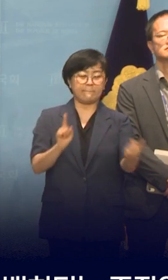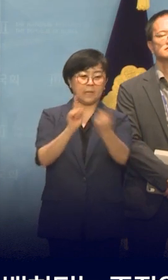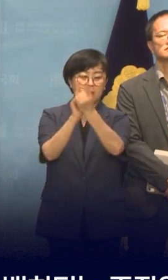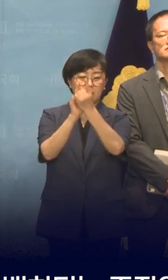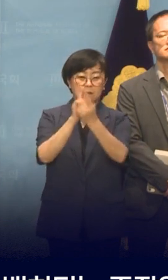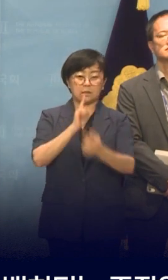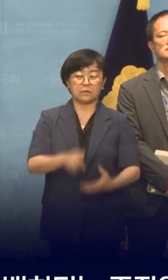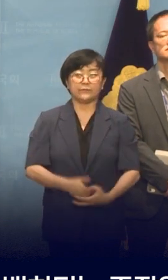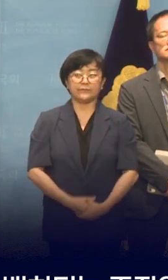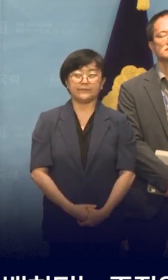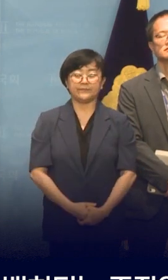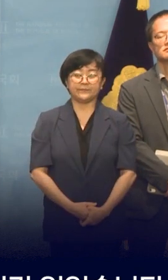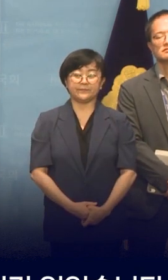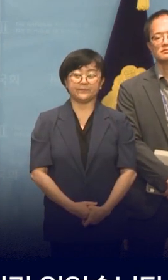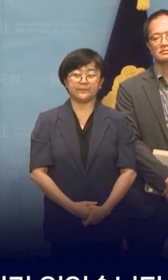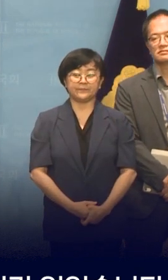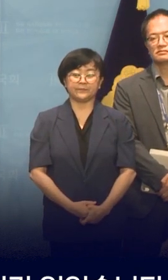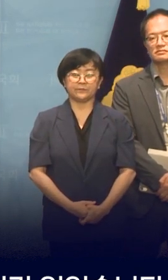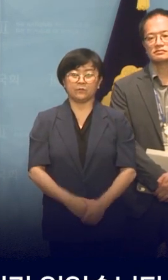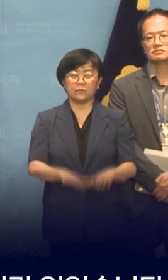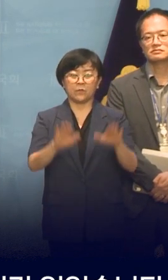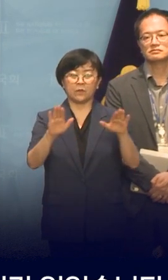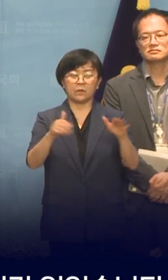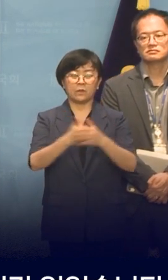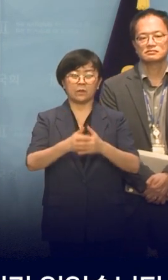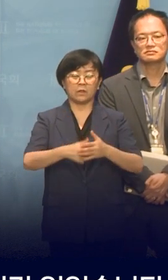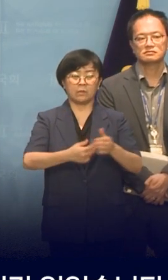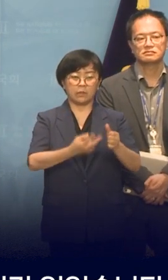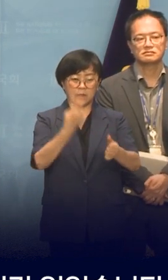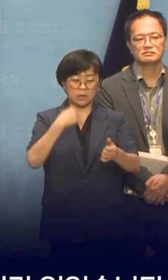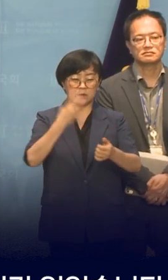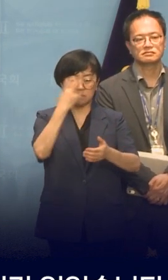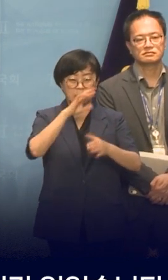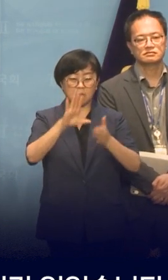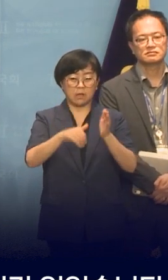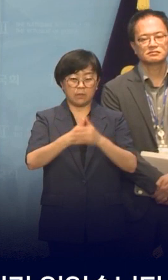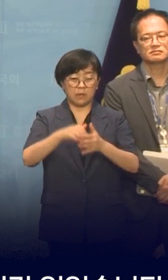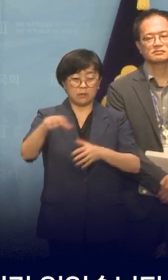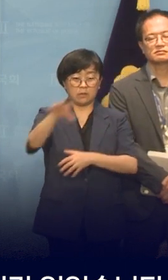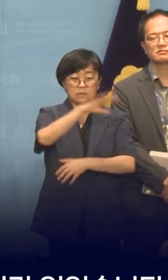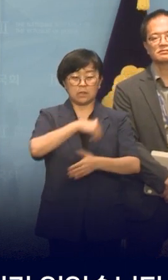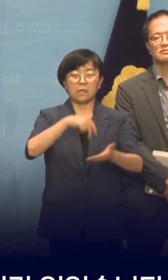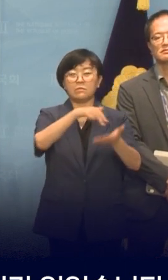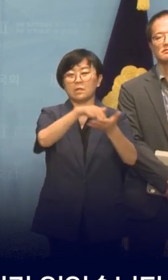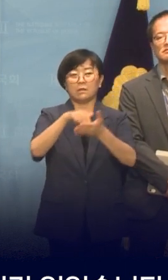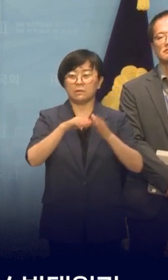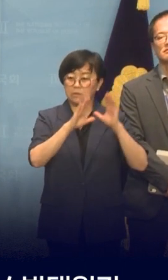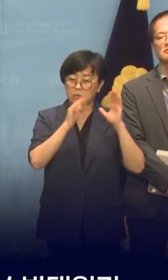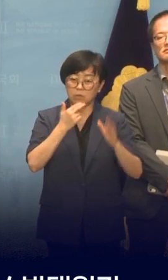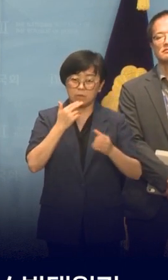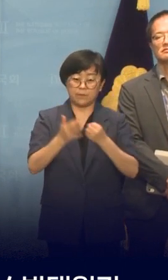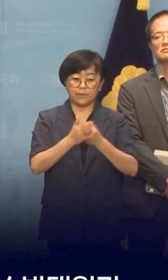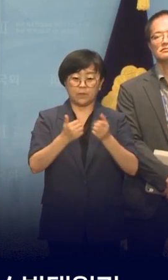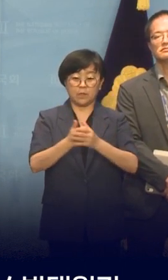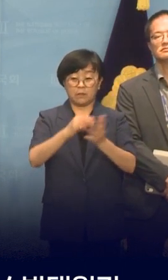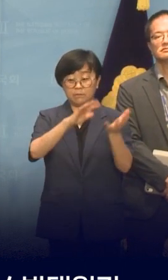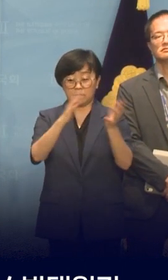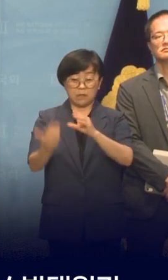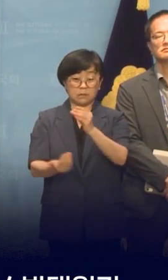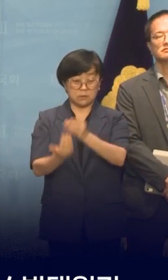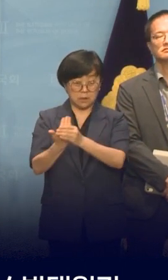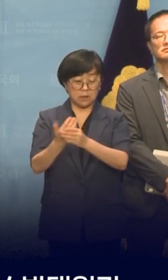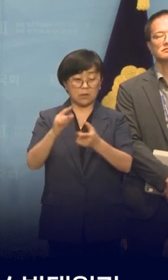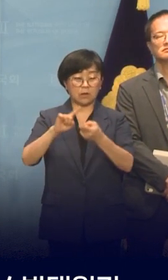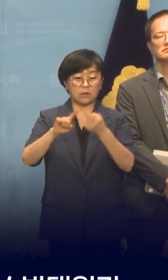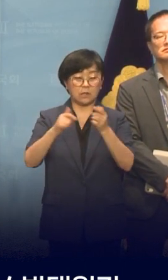배치되는 주장입니다 헌재의 탄핵 심리에서 현장의 목소리는 없었습니다 참사 현장 상황을